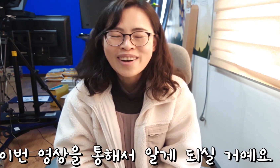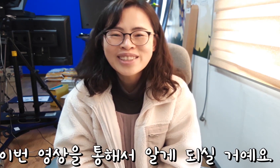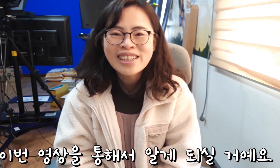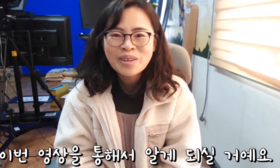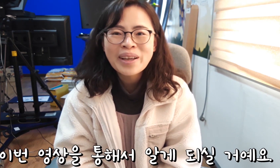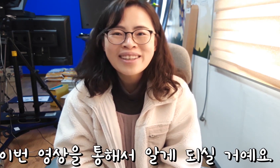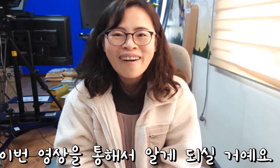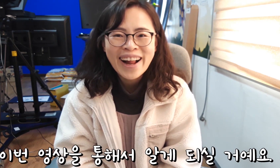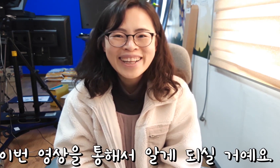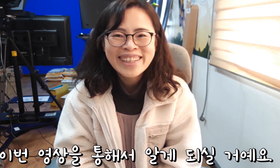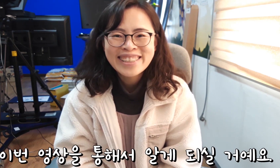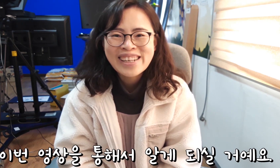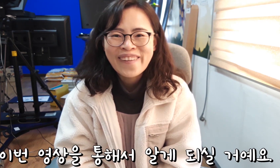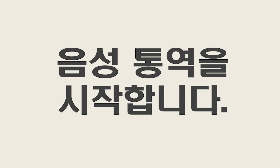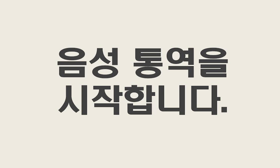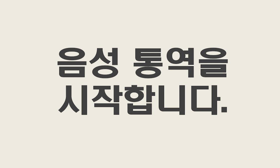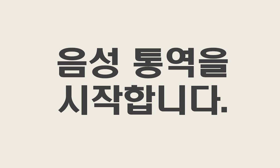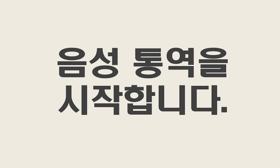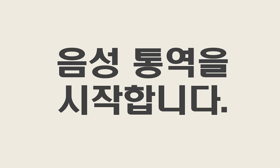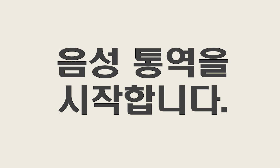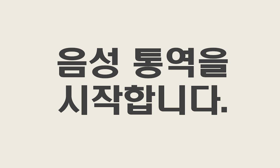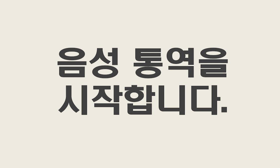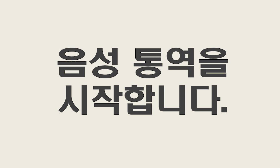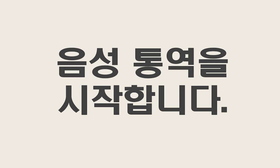영상을 통해서 알게 되실 거예요.